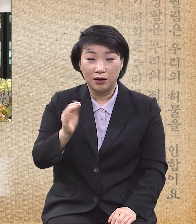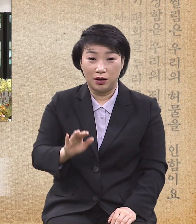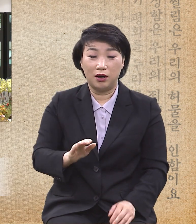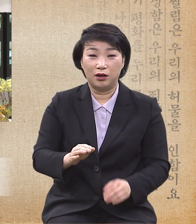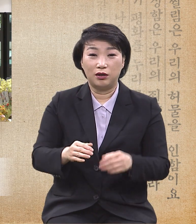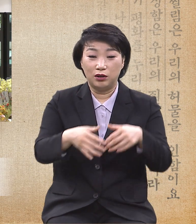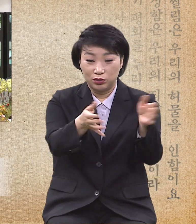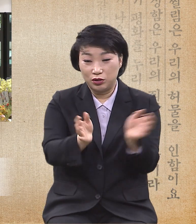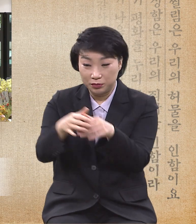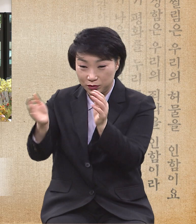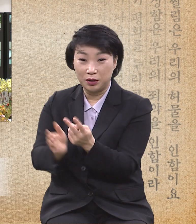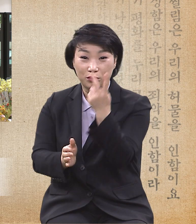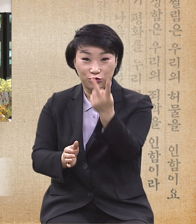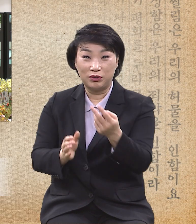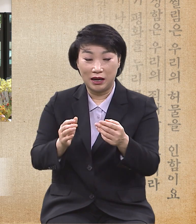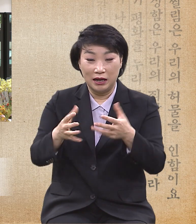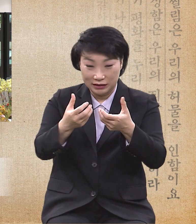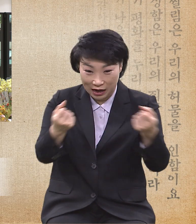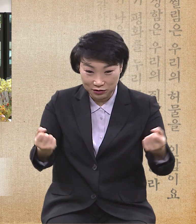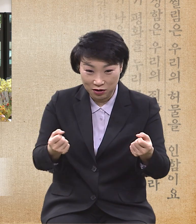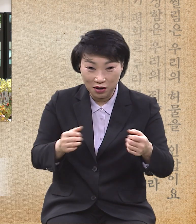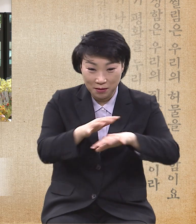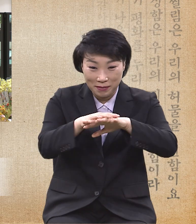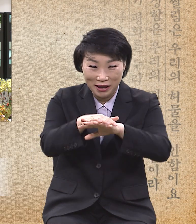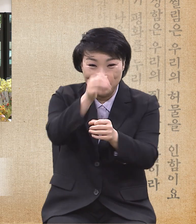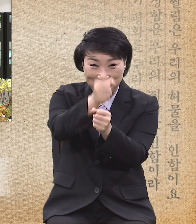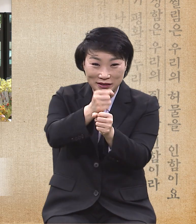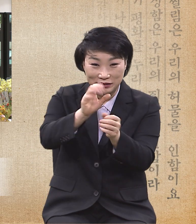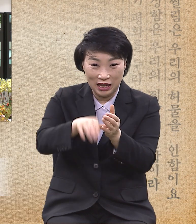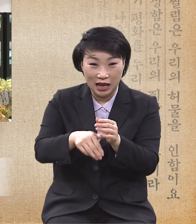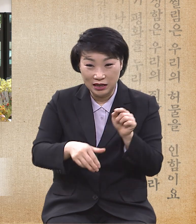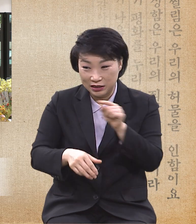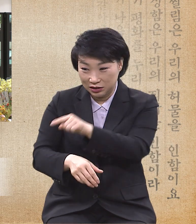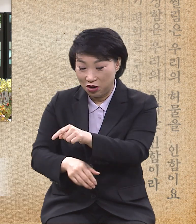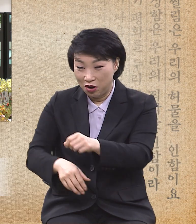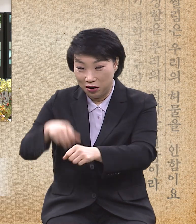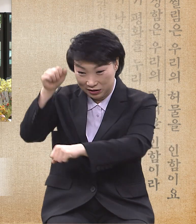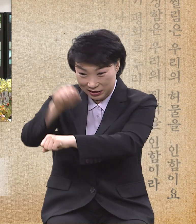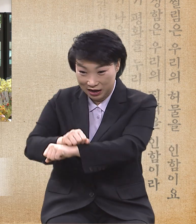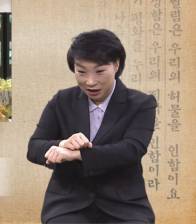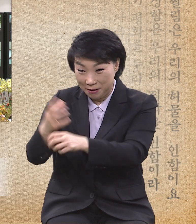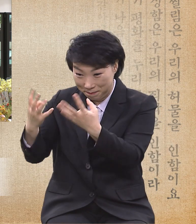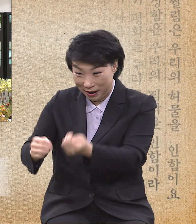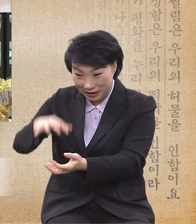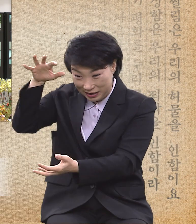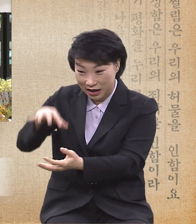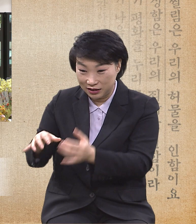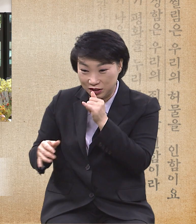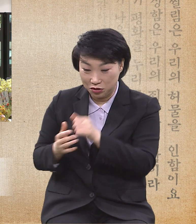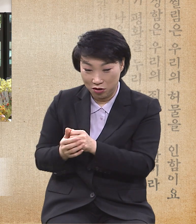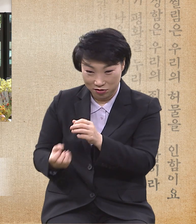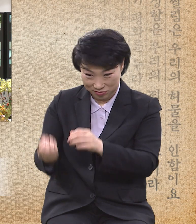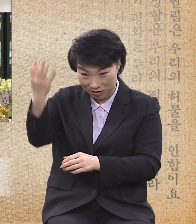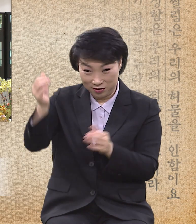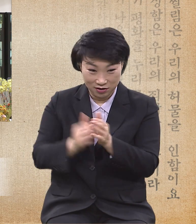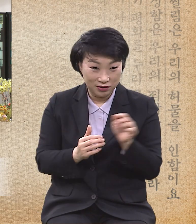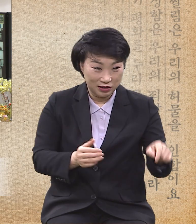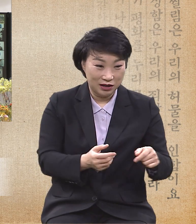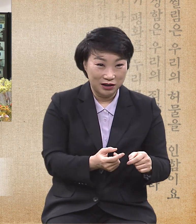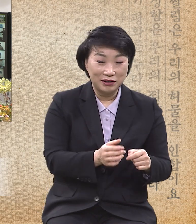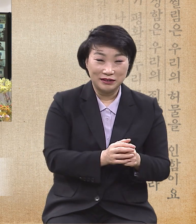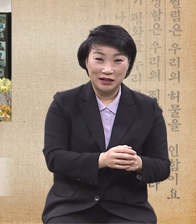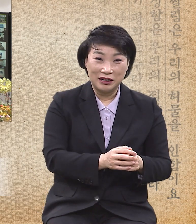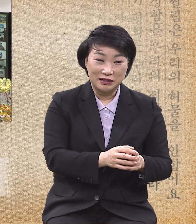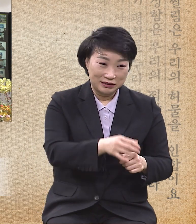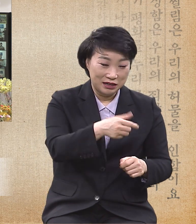쪽으로 나눠서 배를 짤 때 한쪽에서 잘 짜고 많이 짠 쪽이 이기면, 적게 짜고